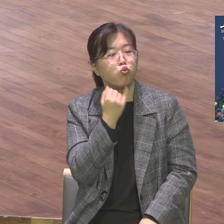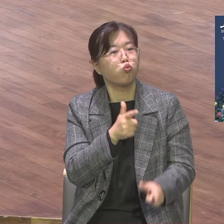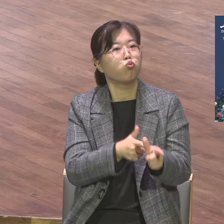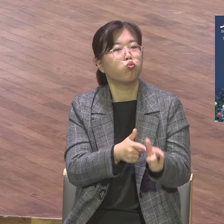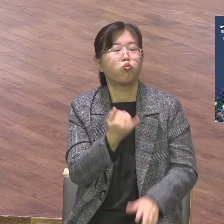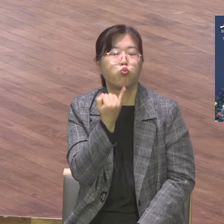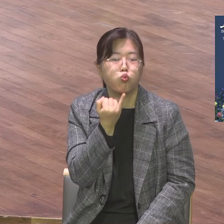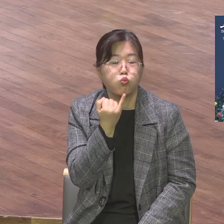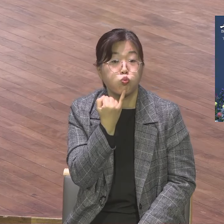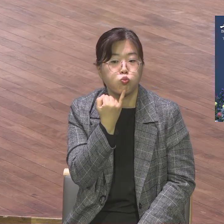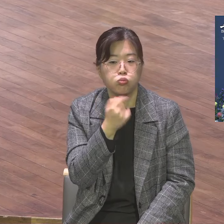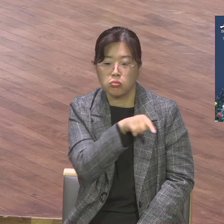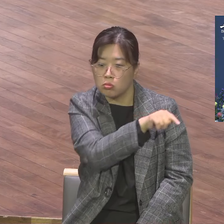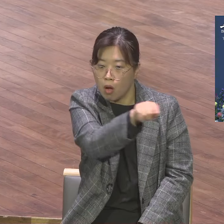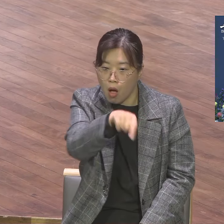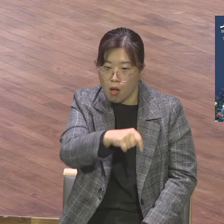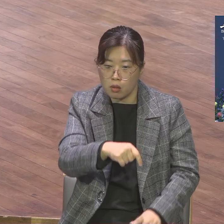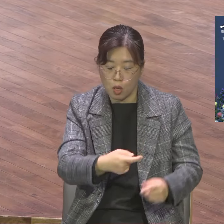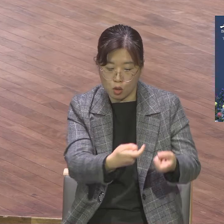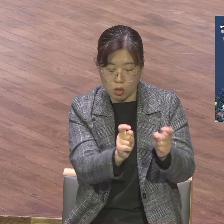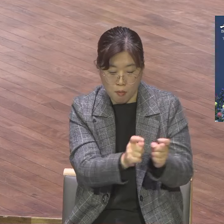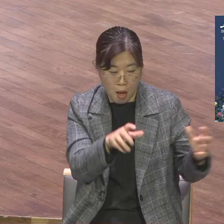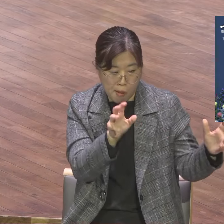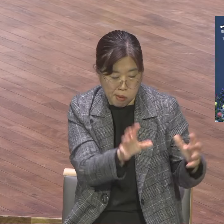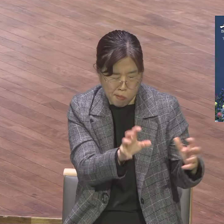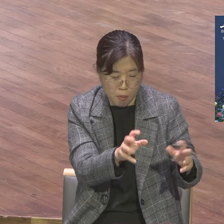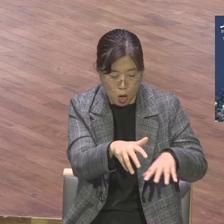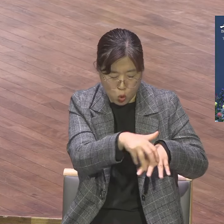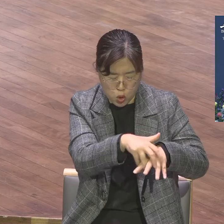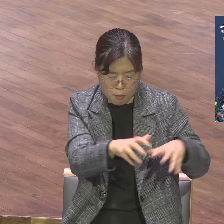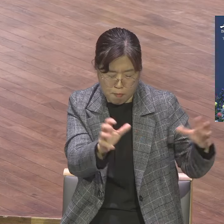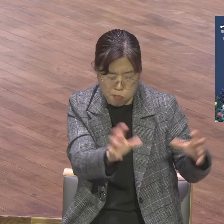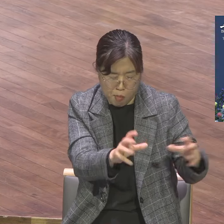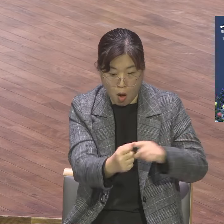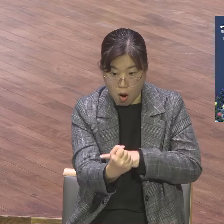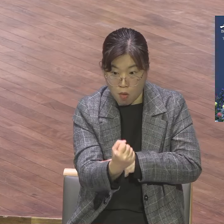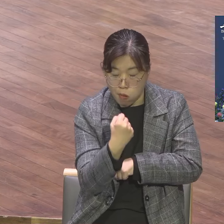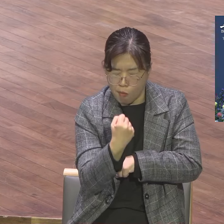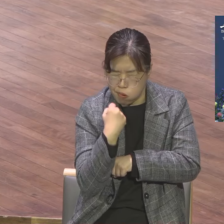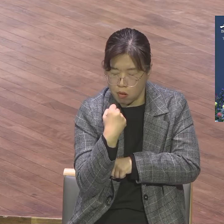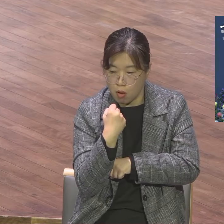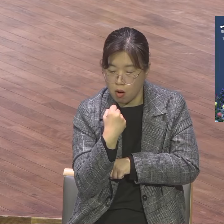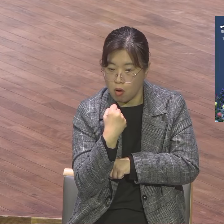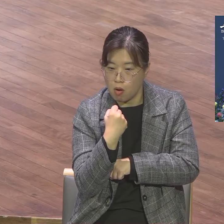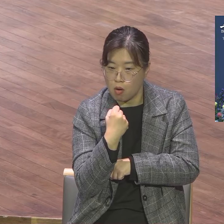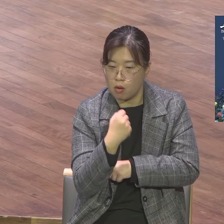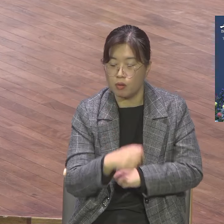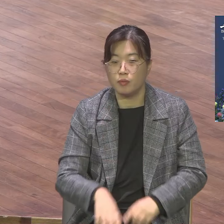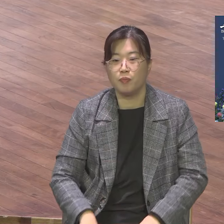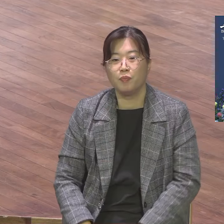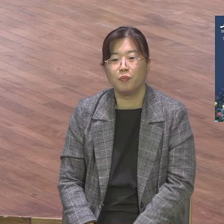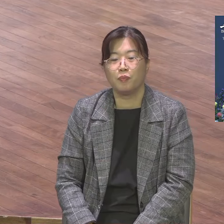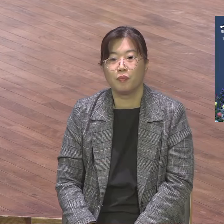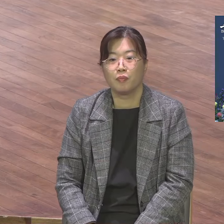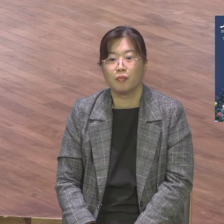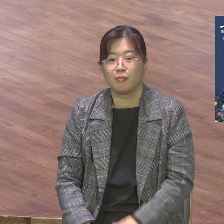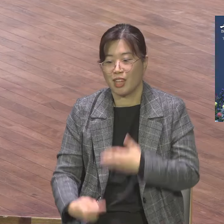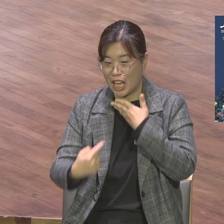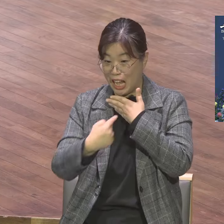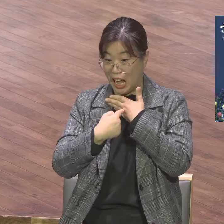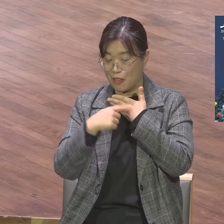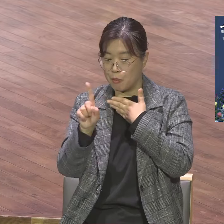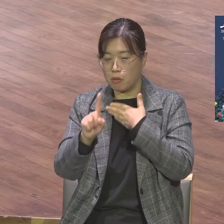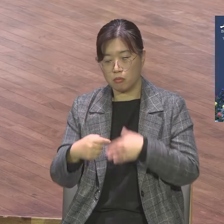그리고 통과시키면 어떻게 되느냐. 이 동성애 쓰나미가요 불어오는데 끝으로는 그겁니다. 자기들